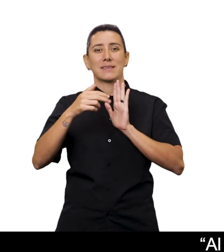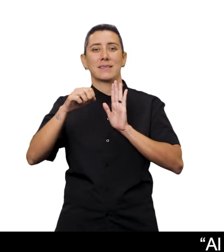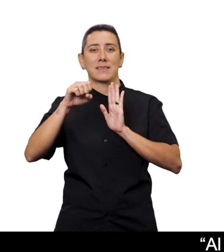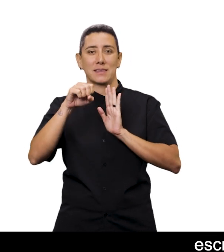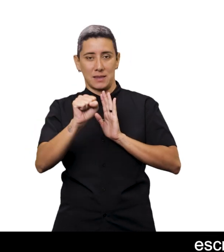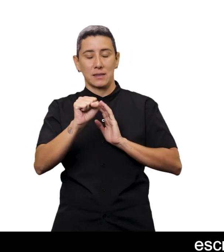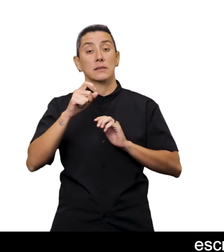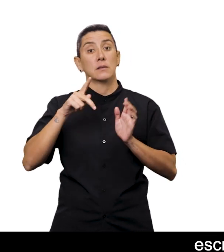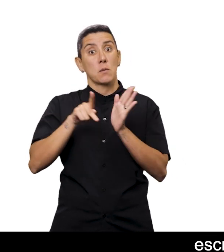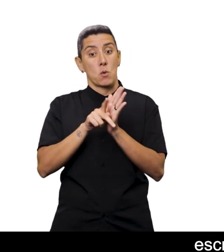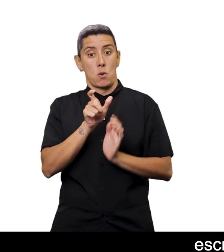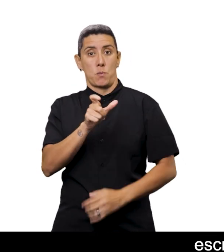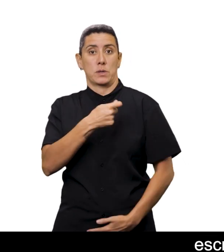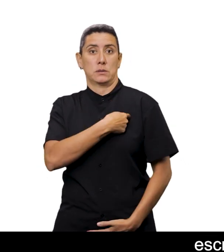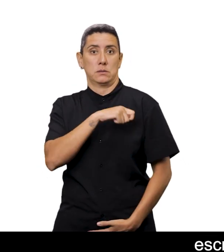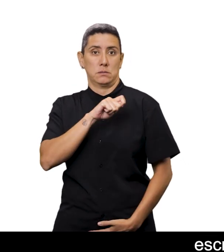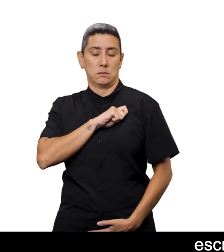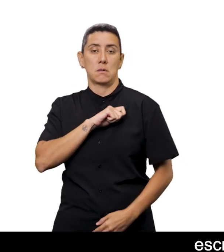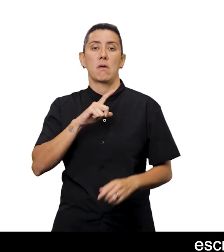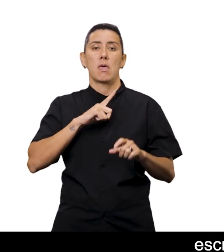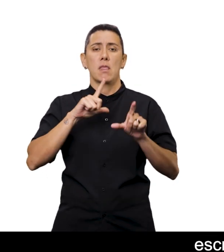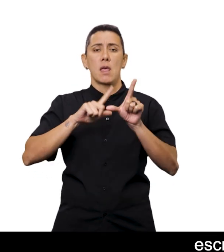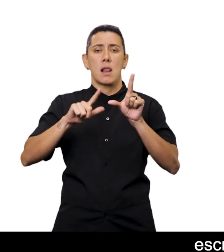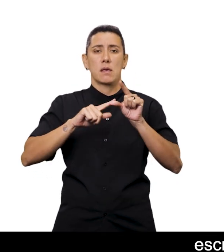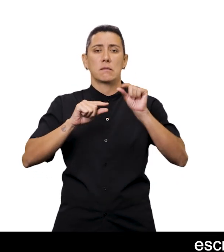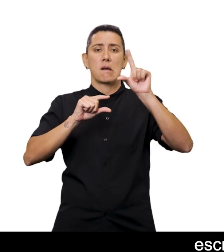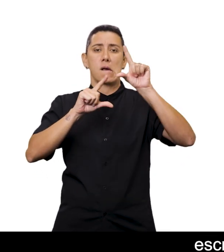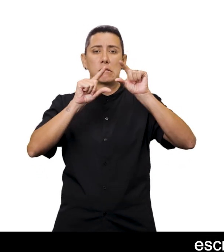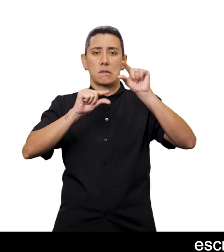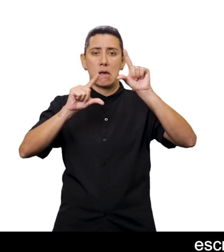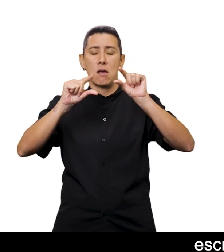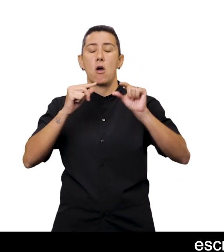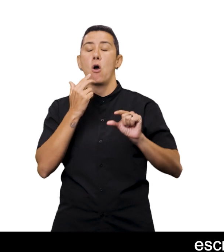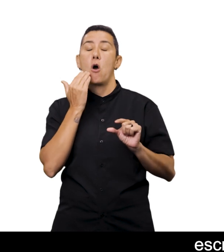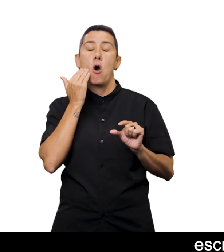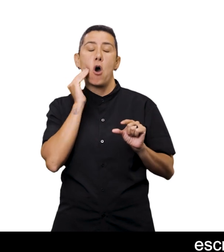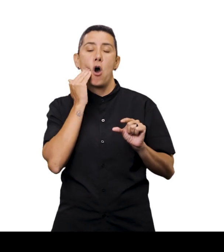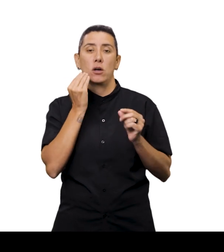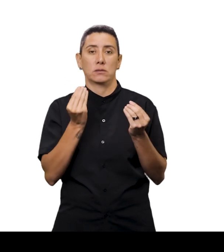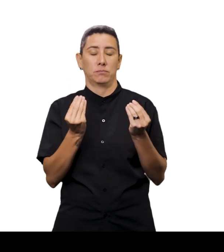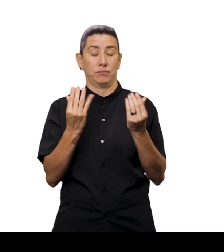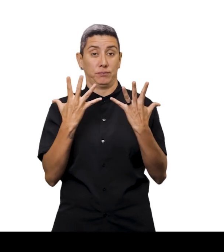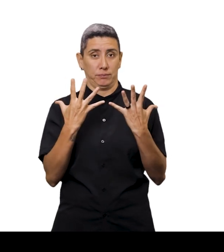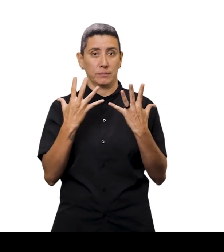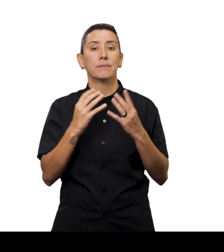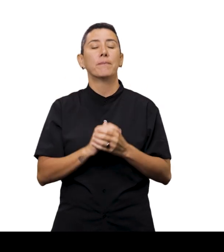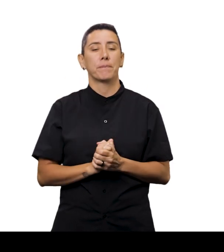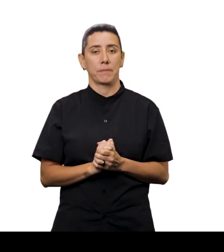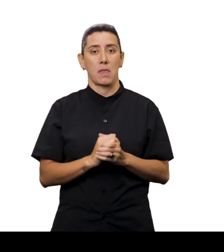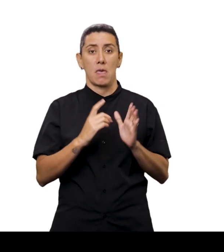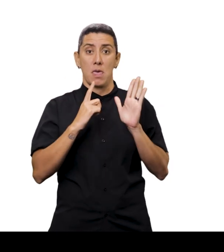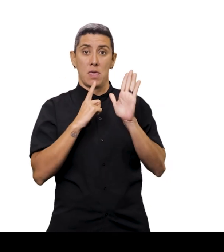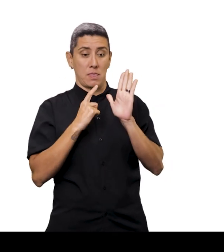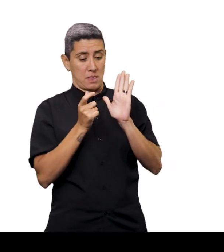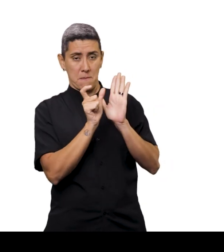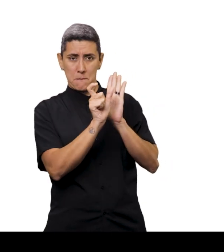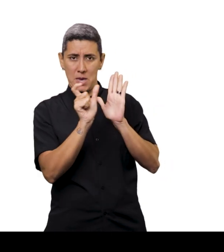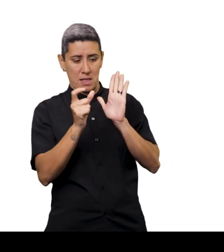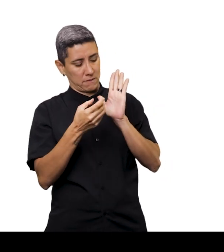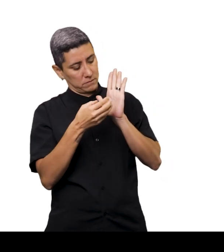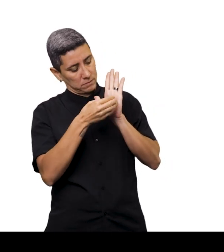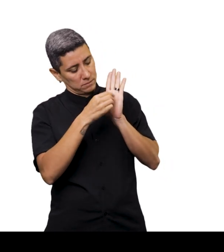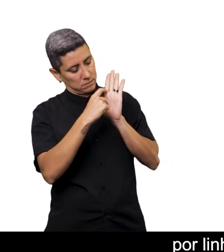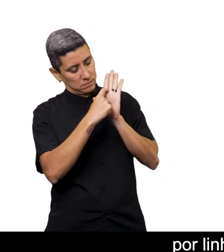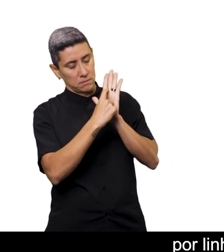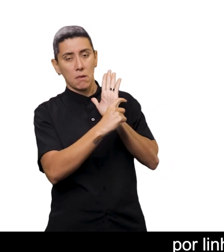em espanhol, escrita em letras maiúsculas e minúsculas num rosa vibrante. As palavras estão centralizadas